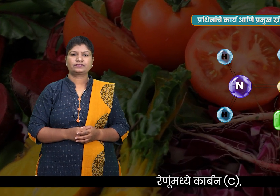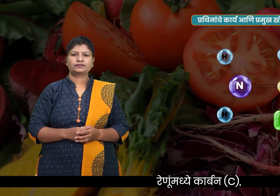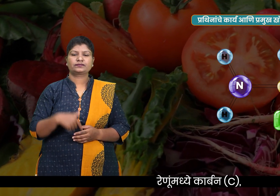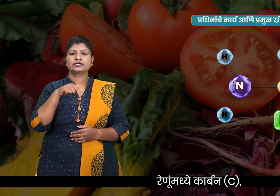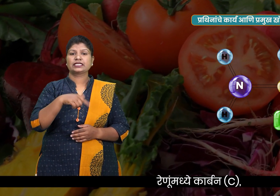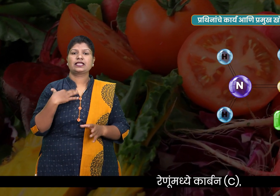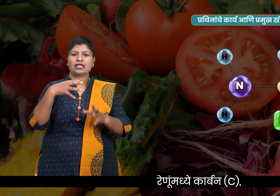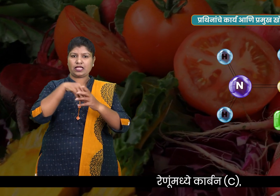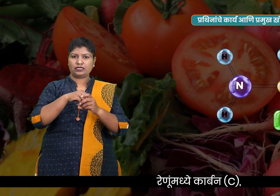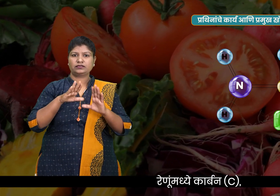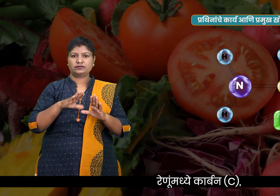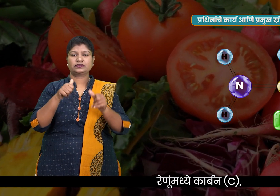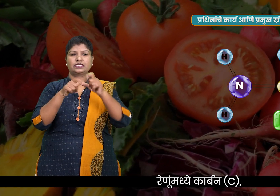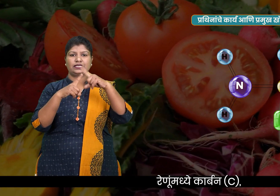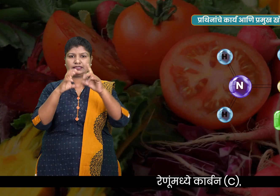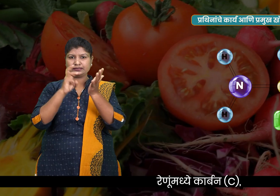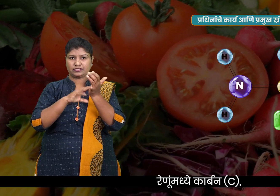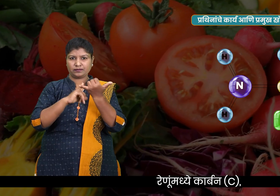रेणूमध्ये कार्बन सी,